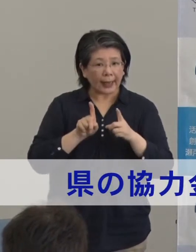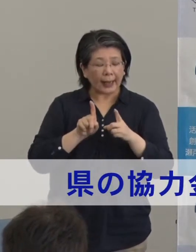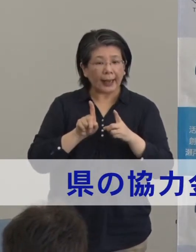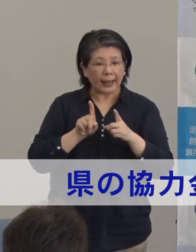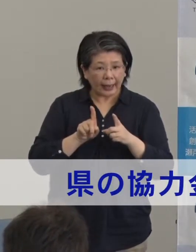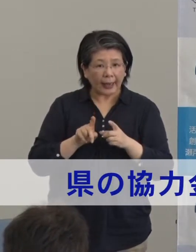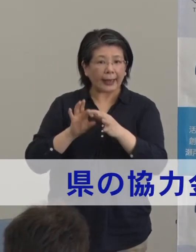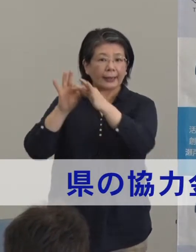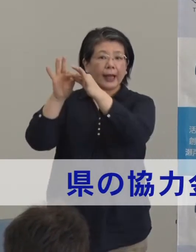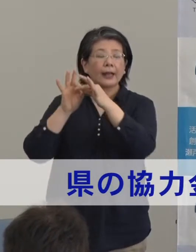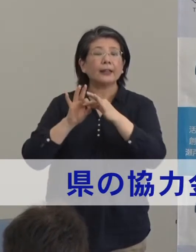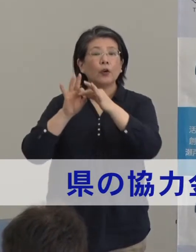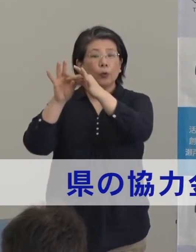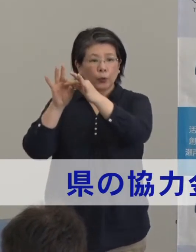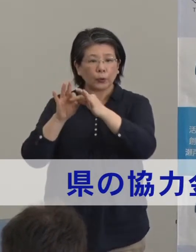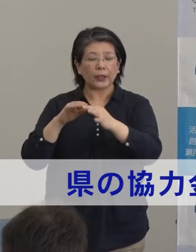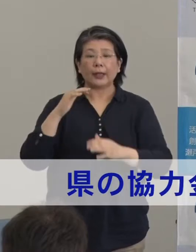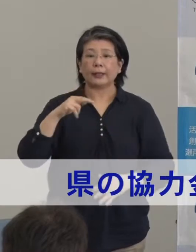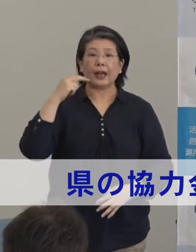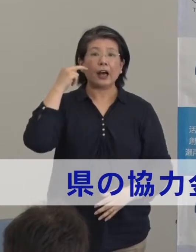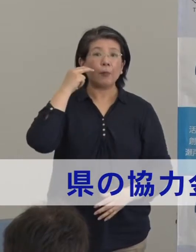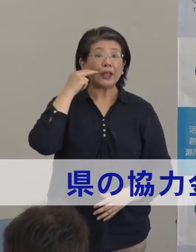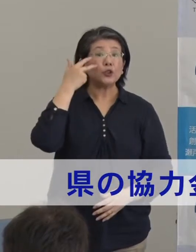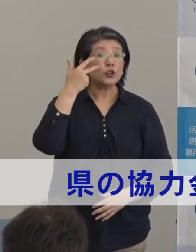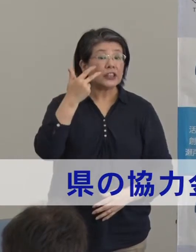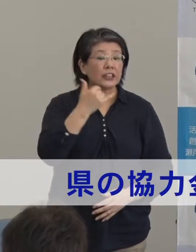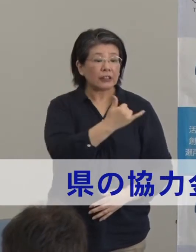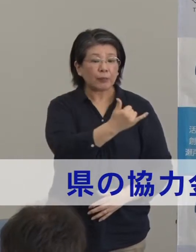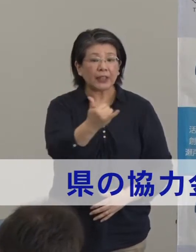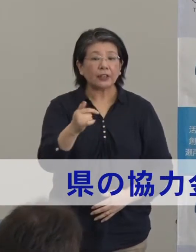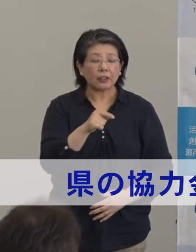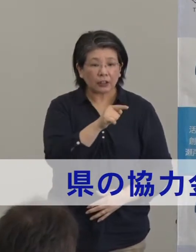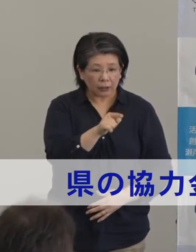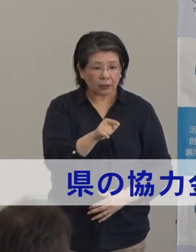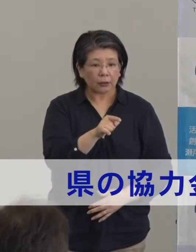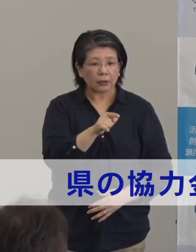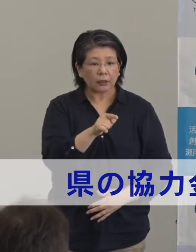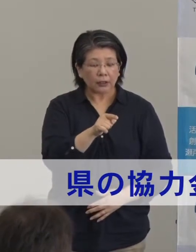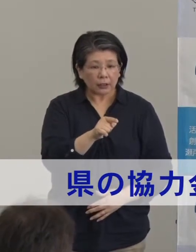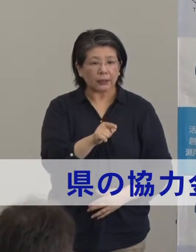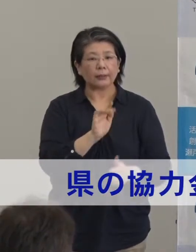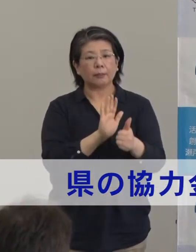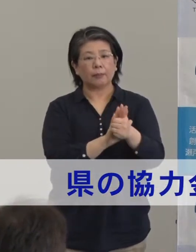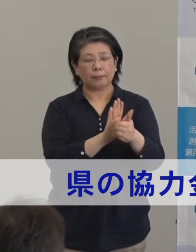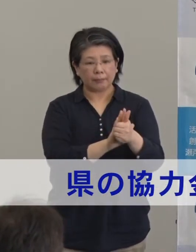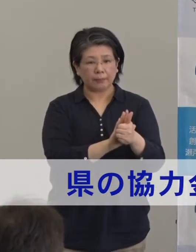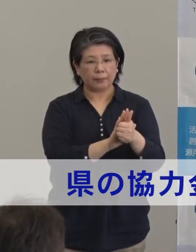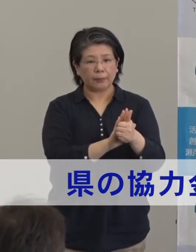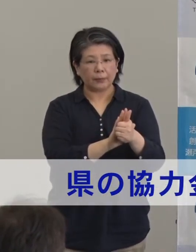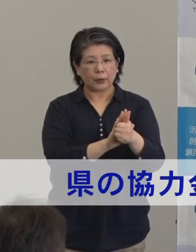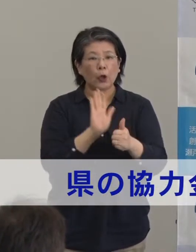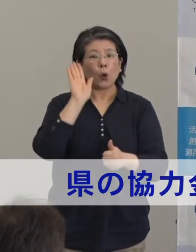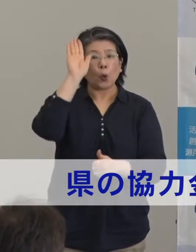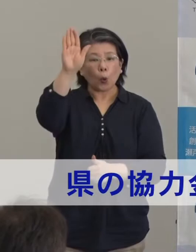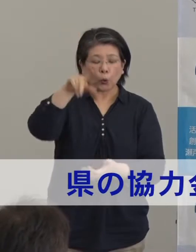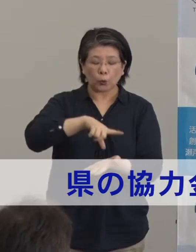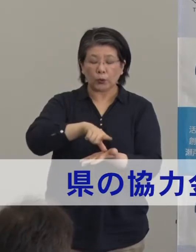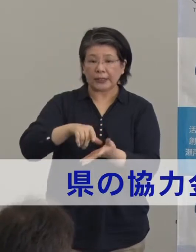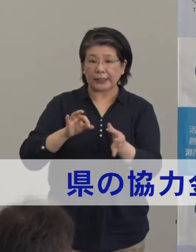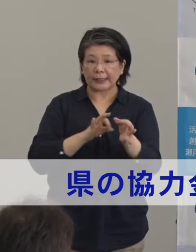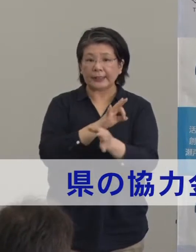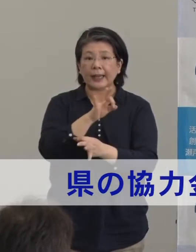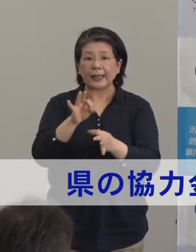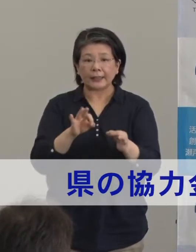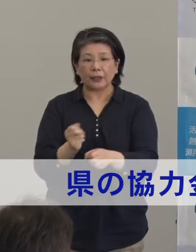高松市民の、この経済的な落ち込みというのを少しでもカバーできて、今後の地域経済の再起動等